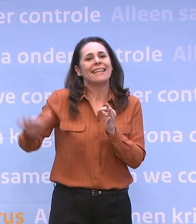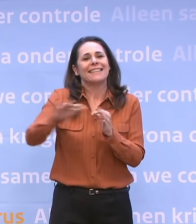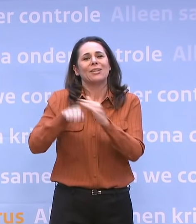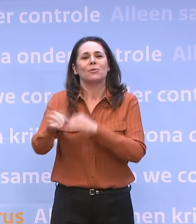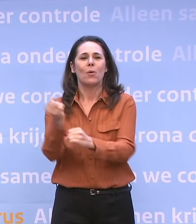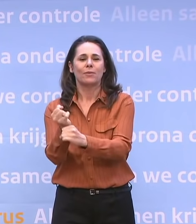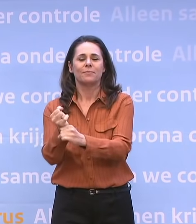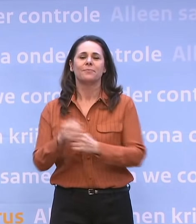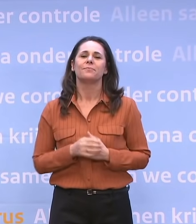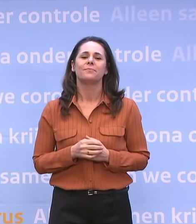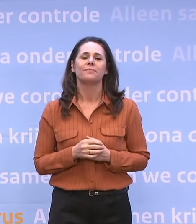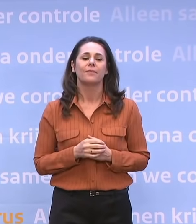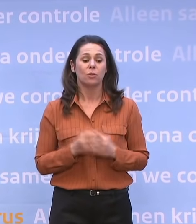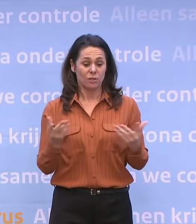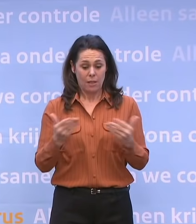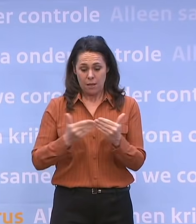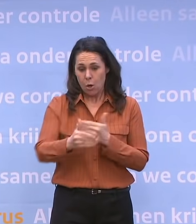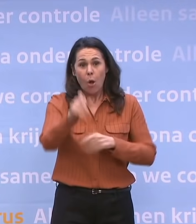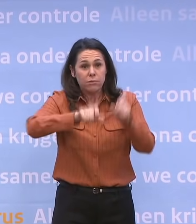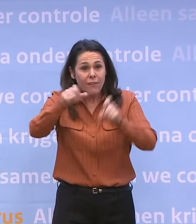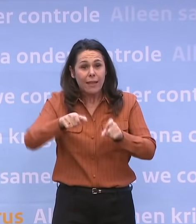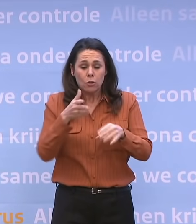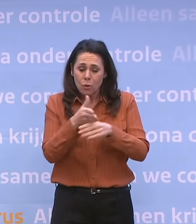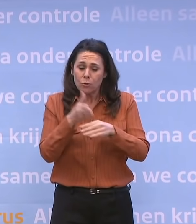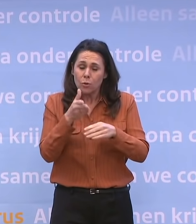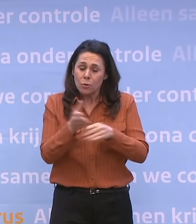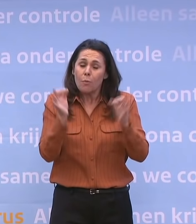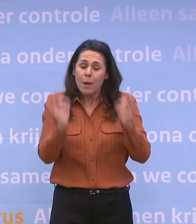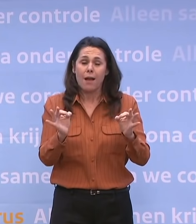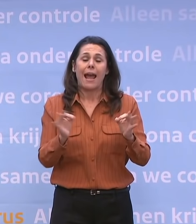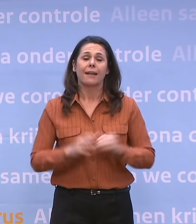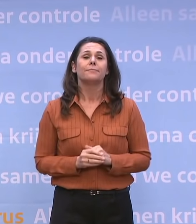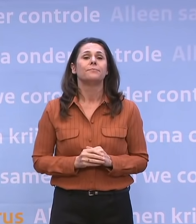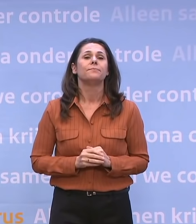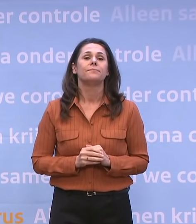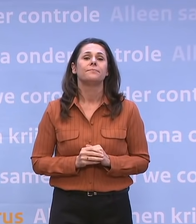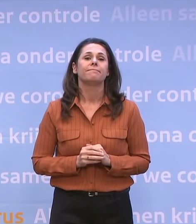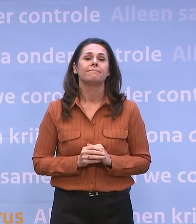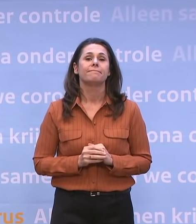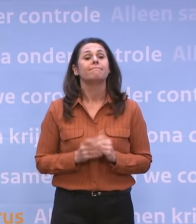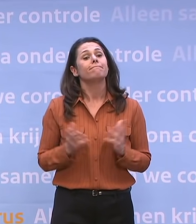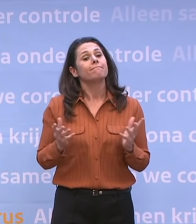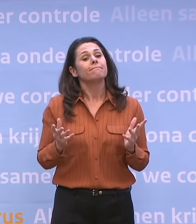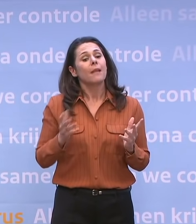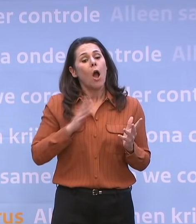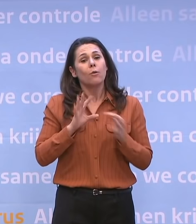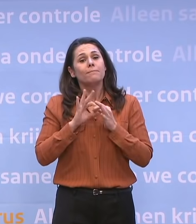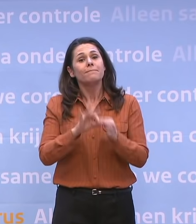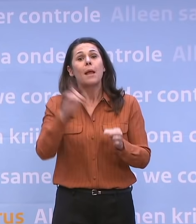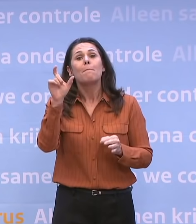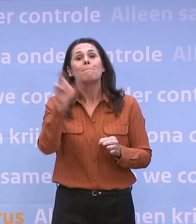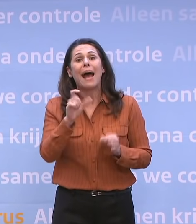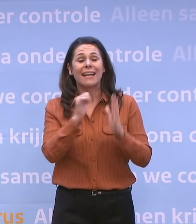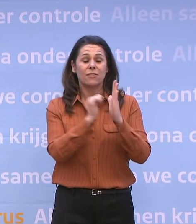alles blijft de komende weken dus heel belangrijk. Ik zeg dat ook met het oog op het paasweekend,